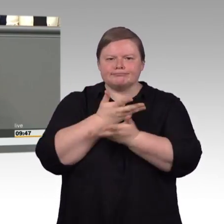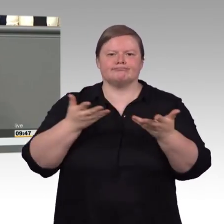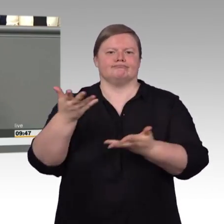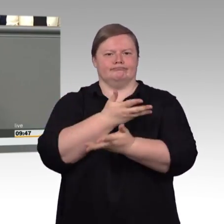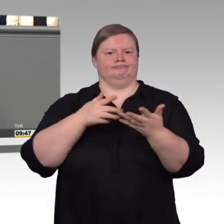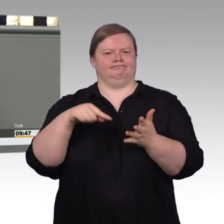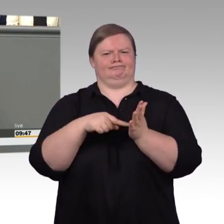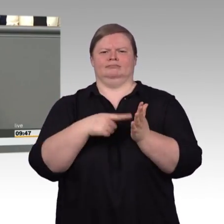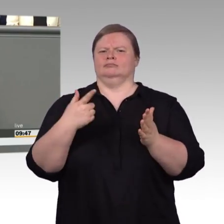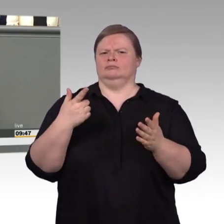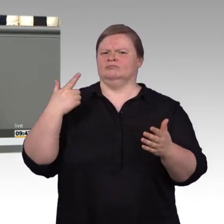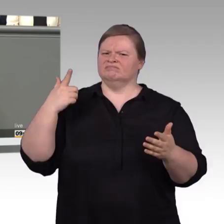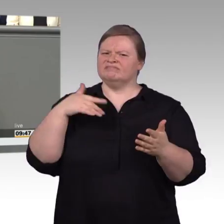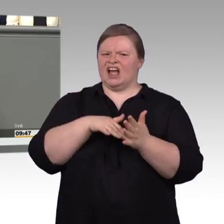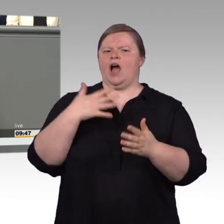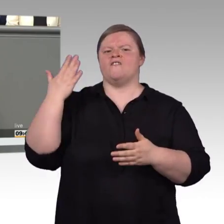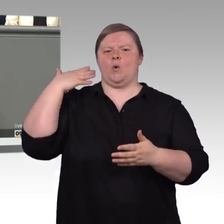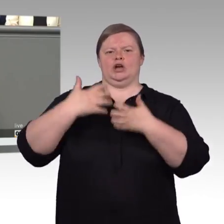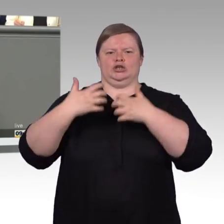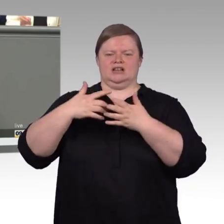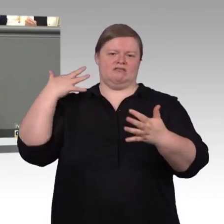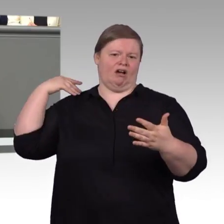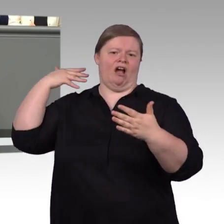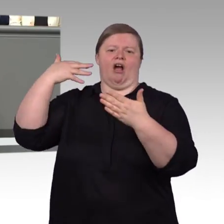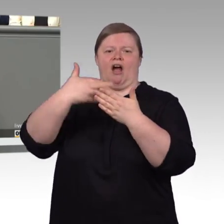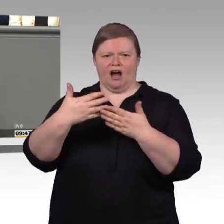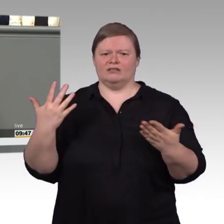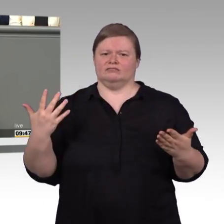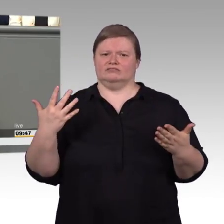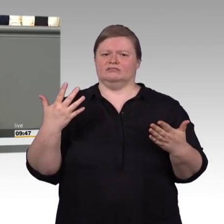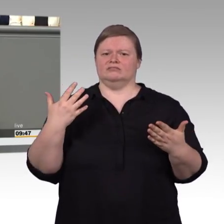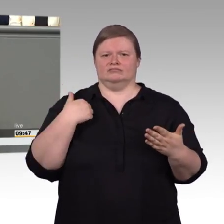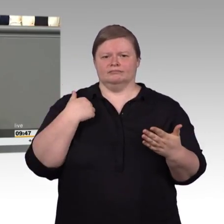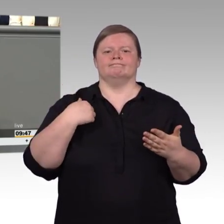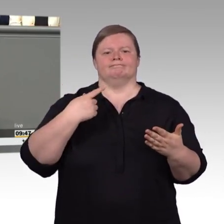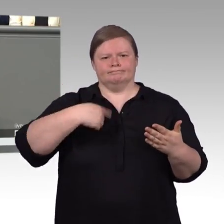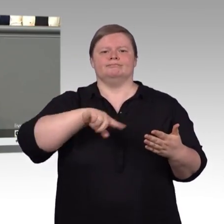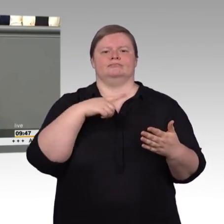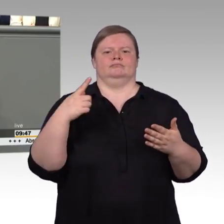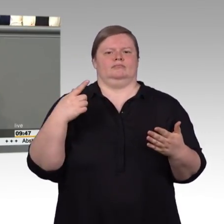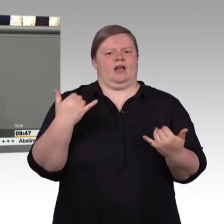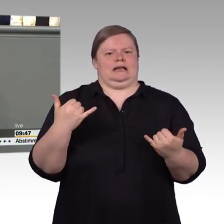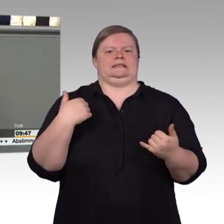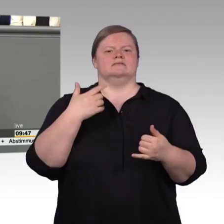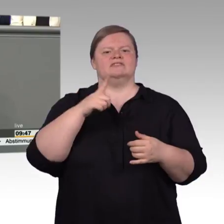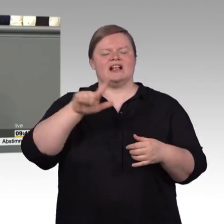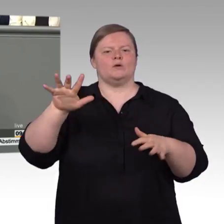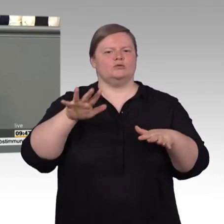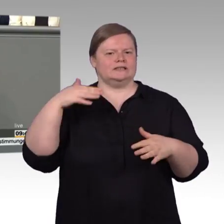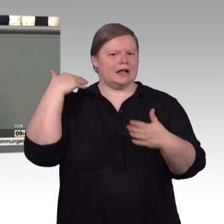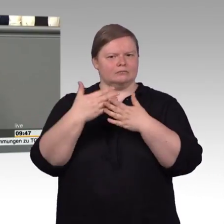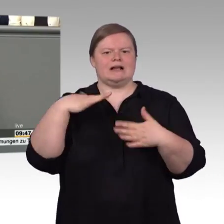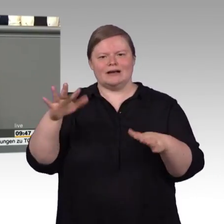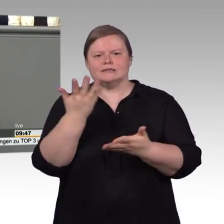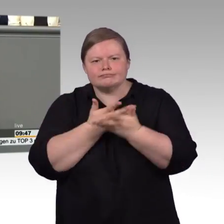die Sachverständigen und auch der Bundesrat mitgegeben haben, verabschieden. Deswegen ist heute auch ein guter Tag für die Verbraucherinnen und Verbraucher. Wir werden